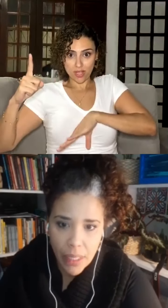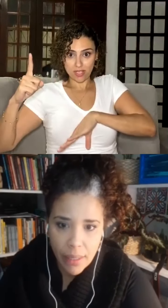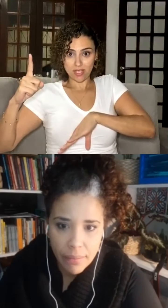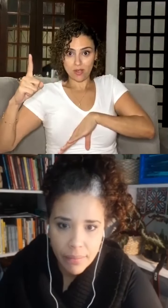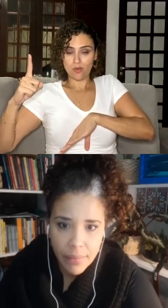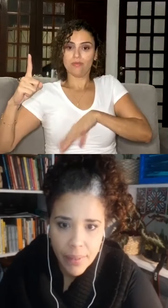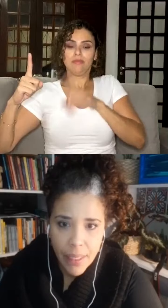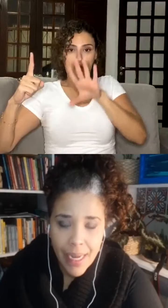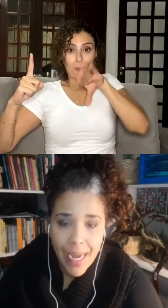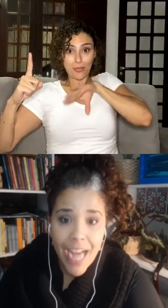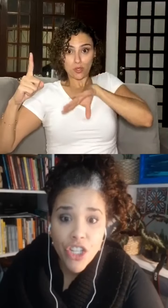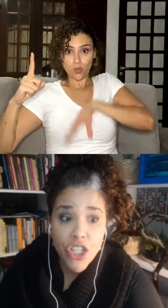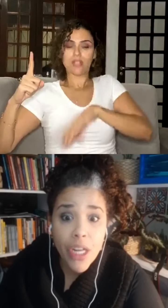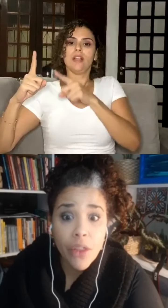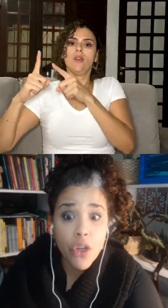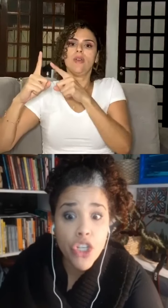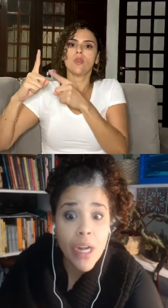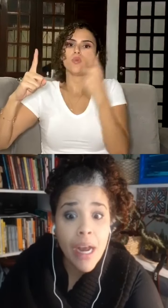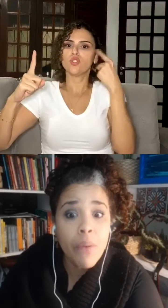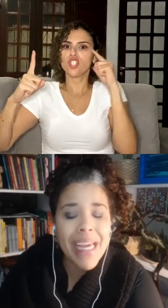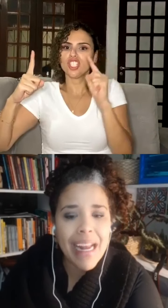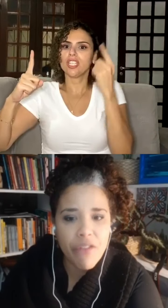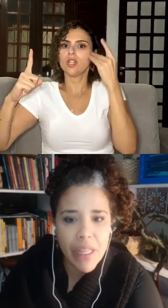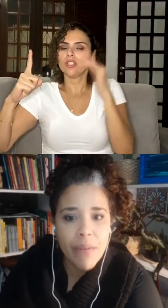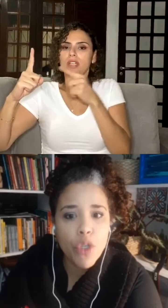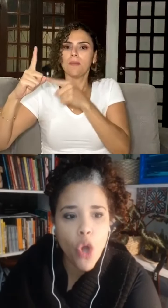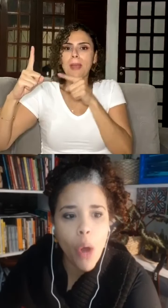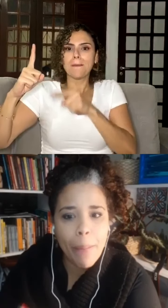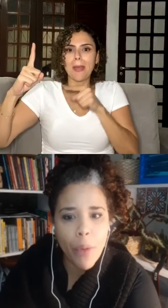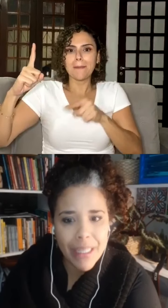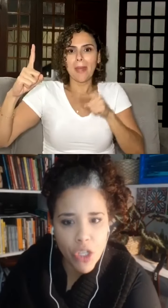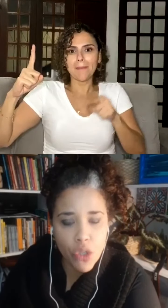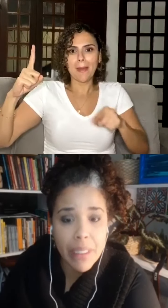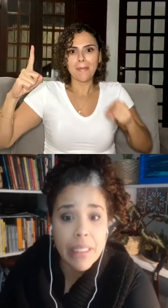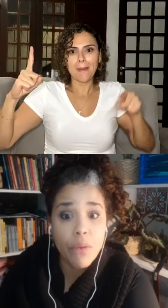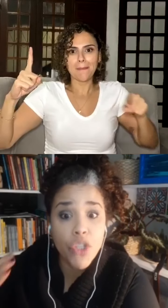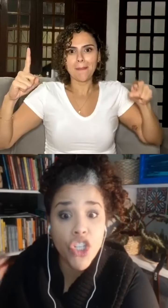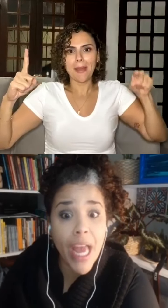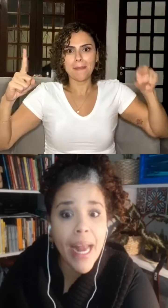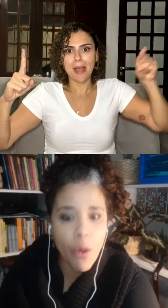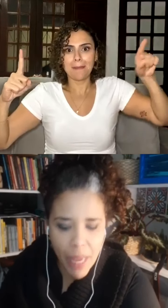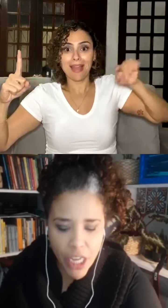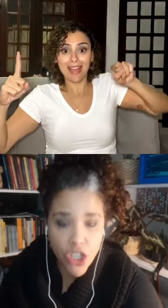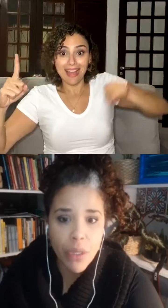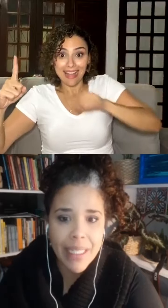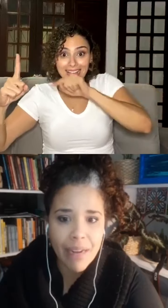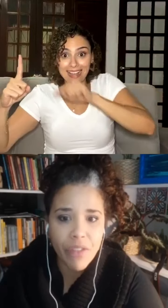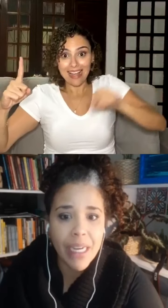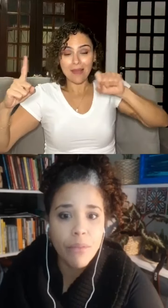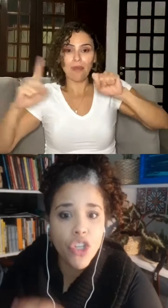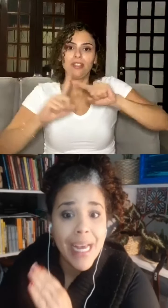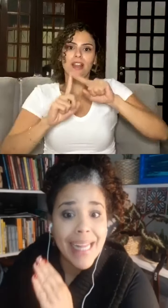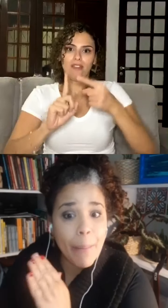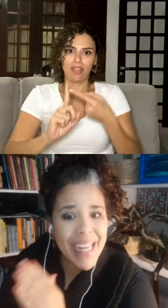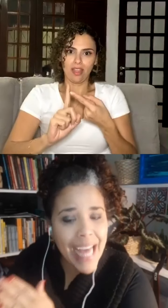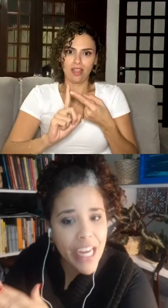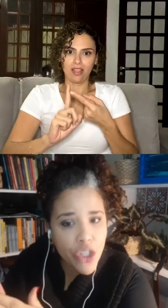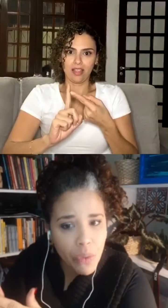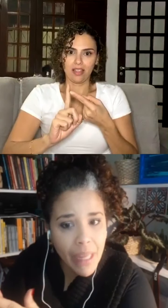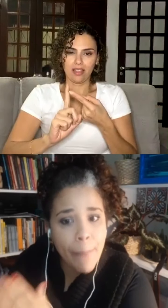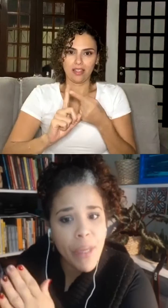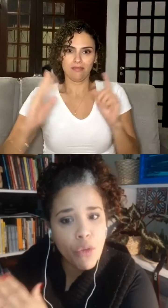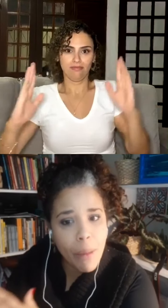outra. Nós não engravidamos logo após a menstruação. Geralmente, nós engravidamos na metade